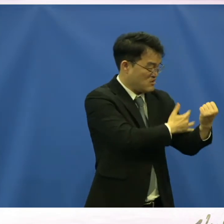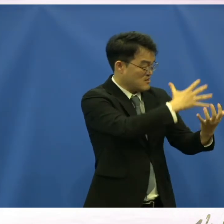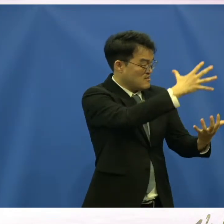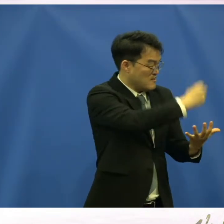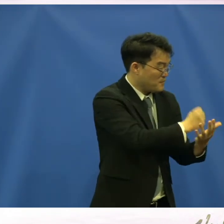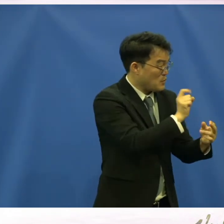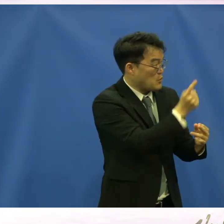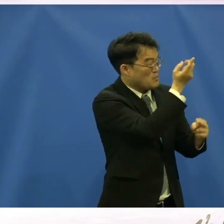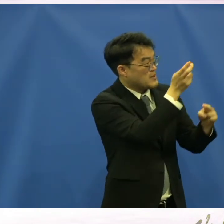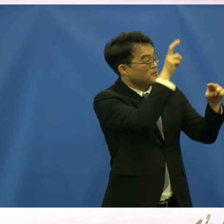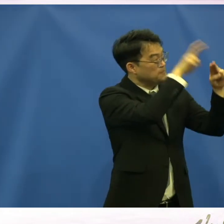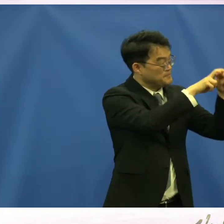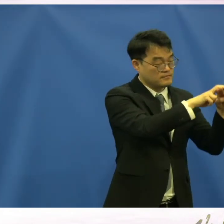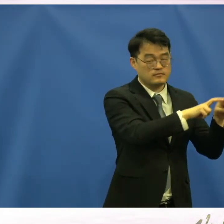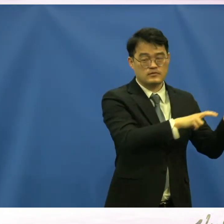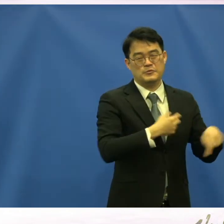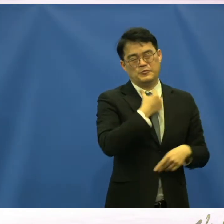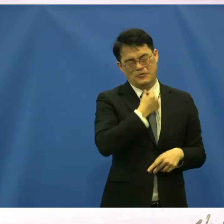거예요.